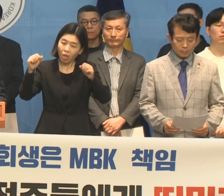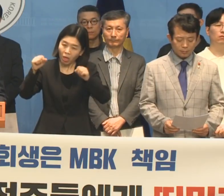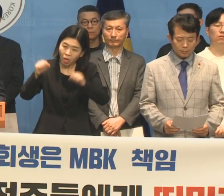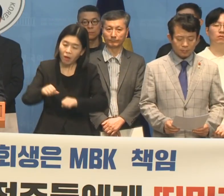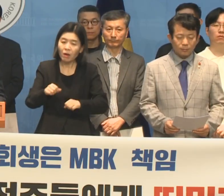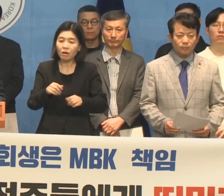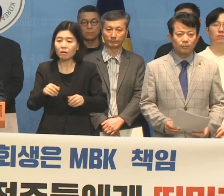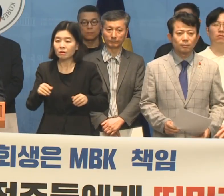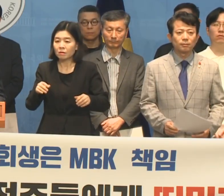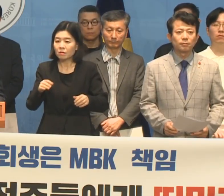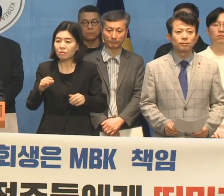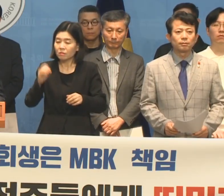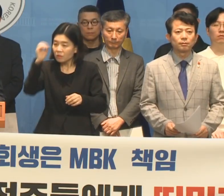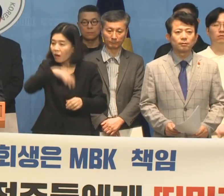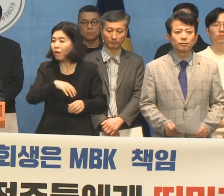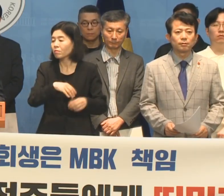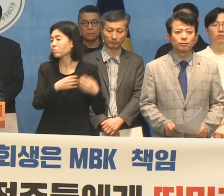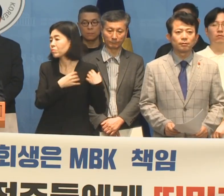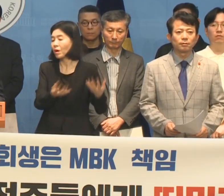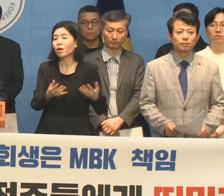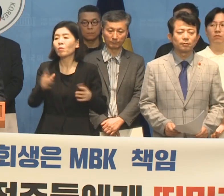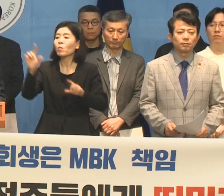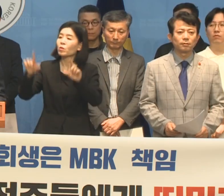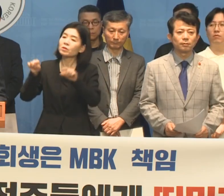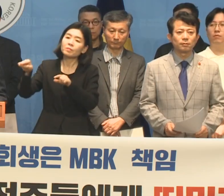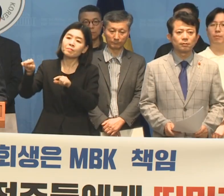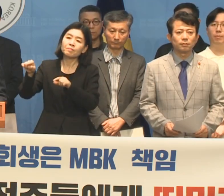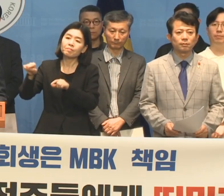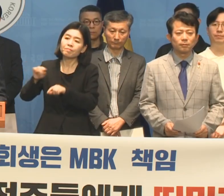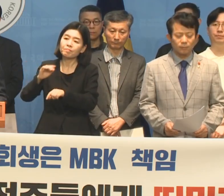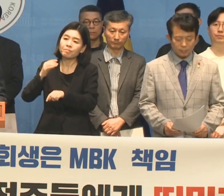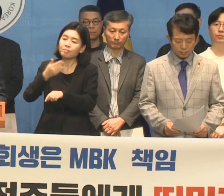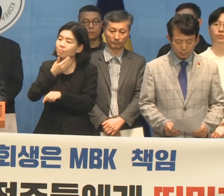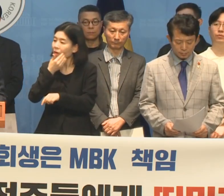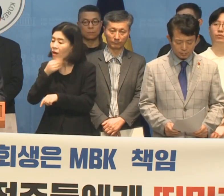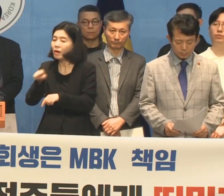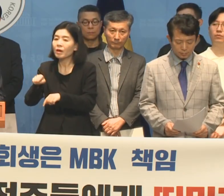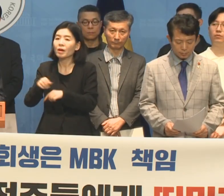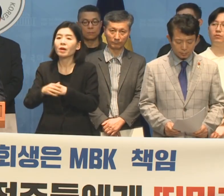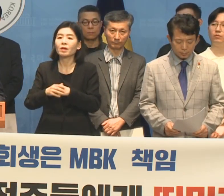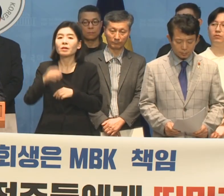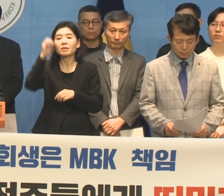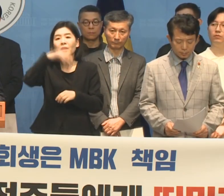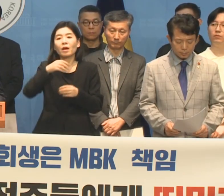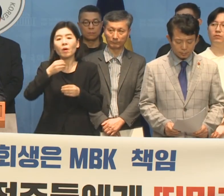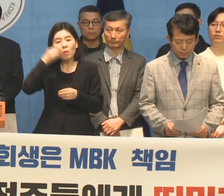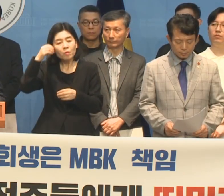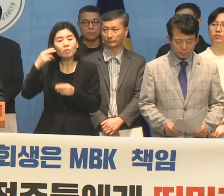악선 자본의 민낯을 그대로 보여주는 것입니다. 이건 단순히